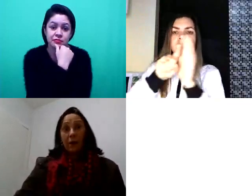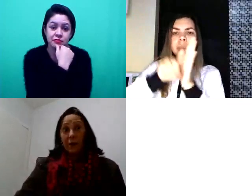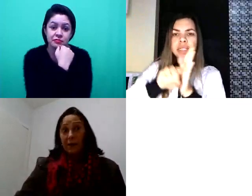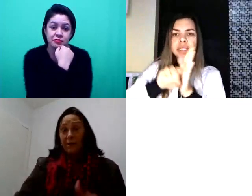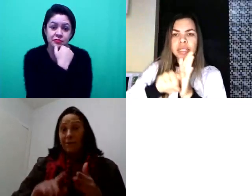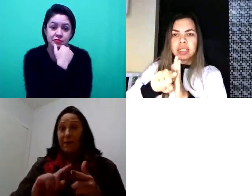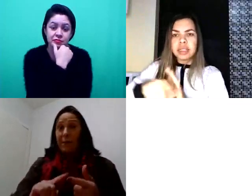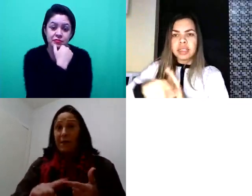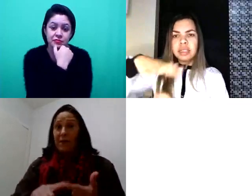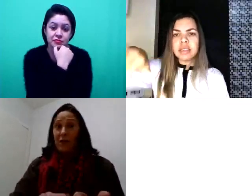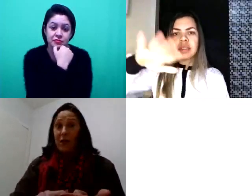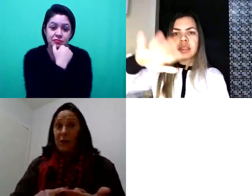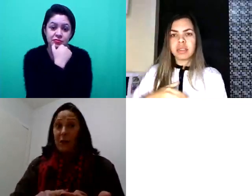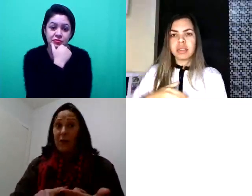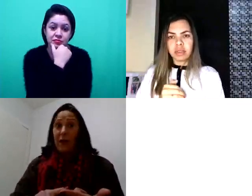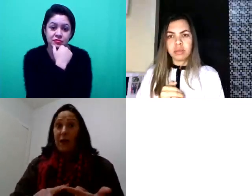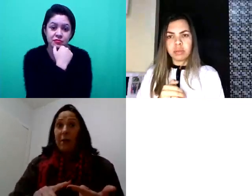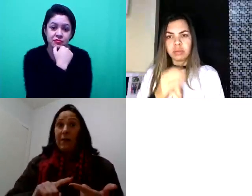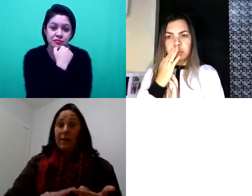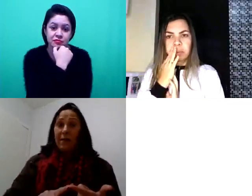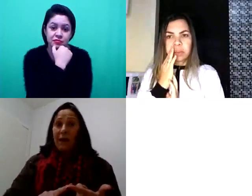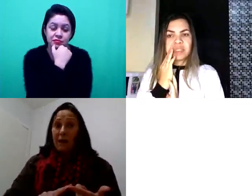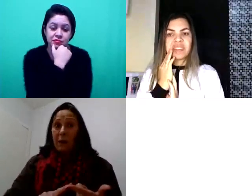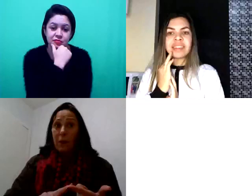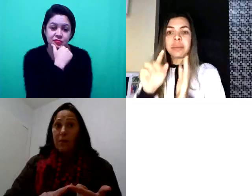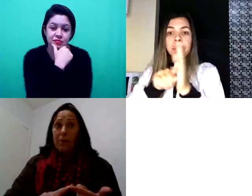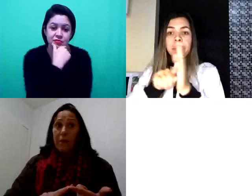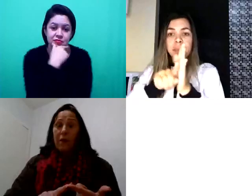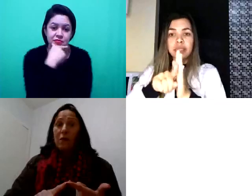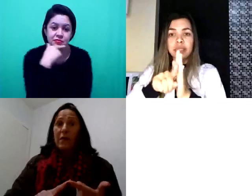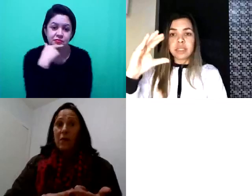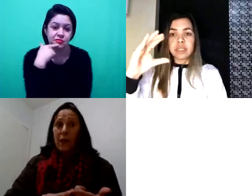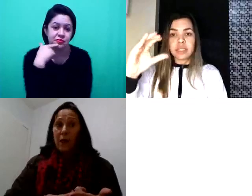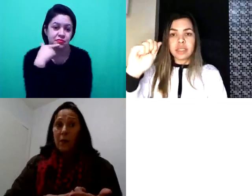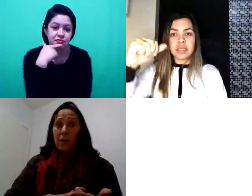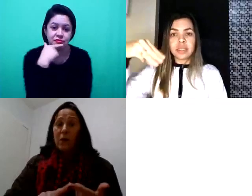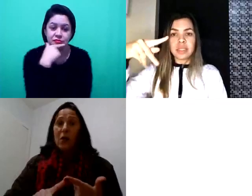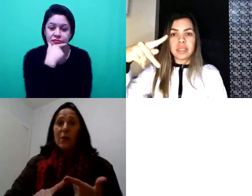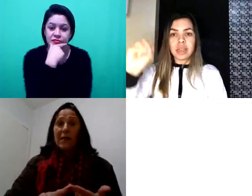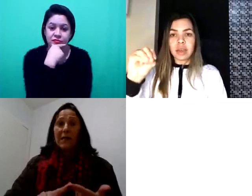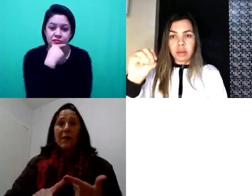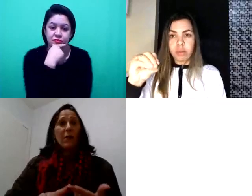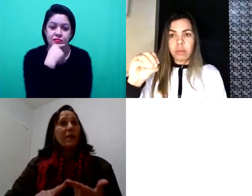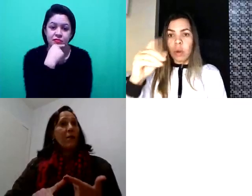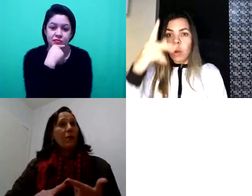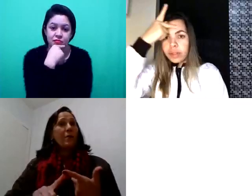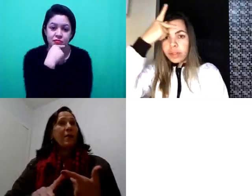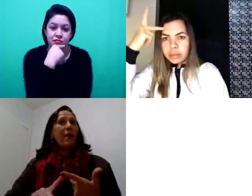Primeira coisa da pesquisa de campo. Pesquisa de campo com o ser humano, nós precisamos passar pelo comitê